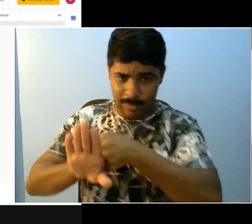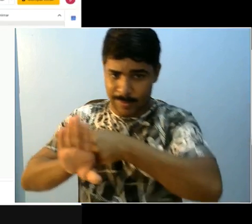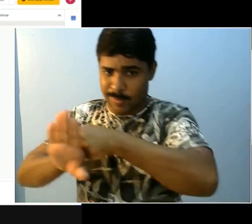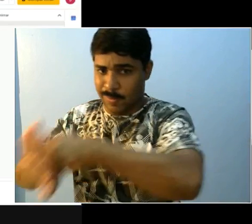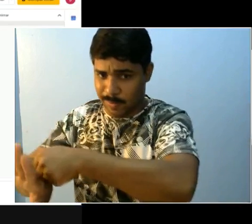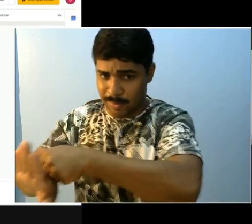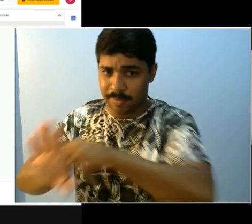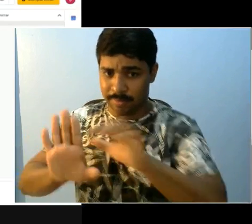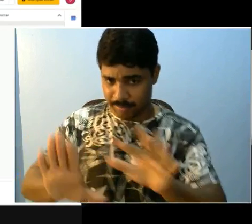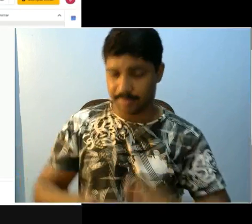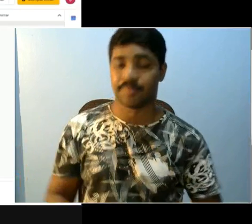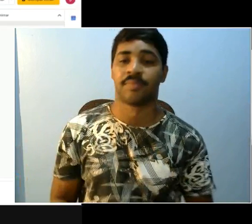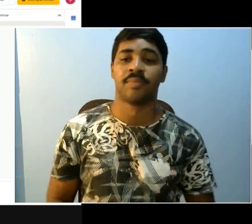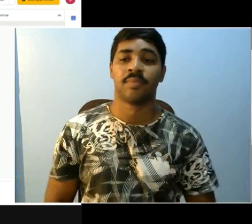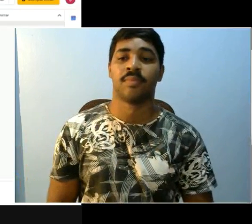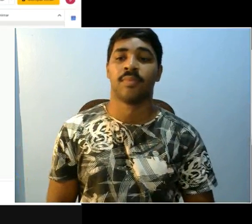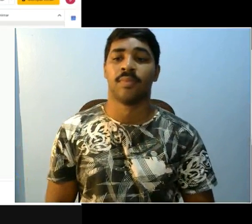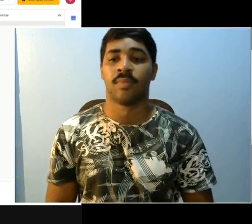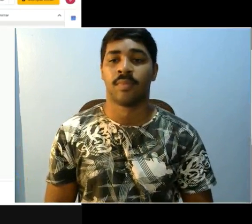a força,